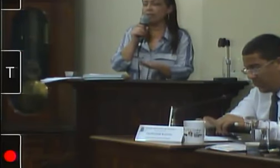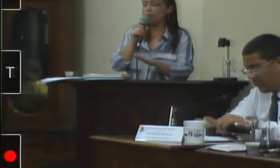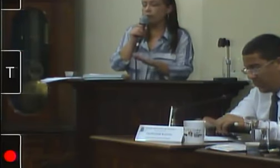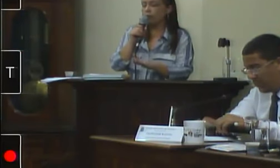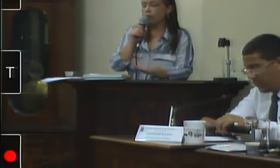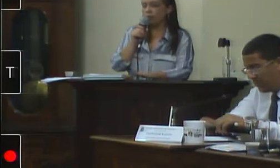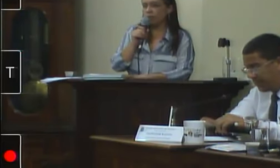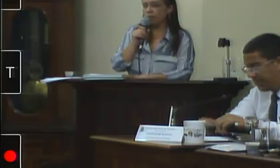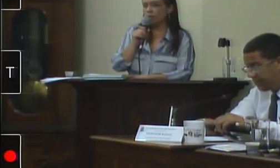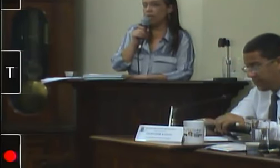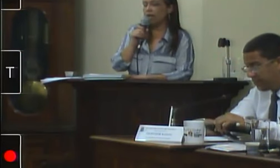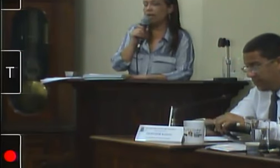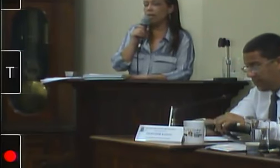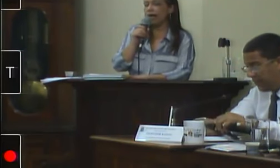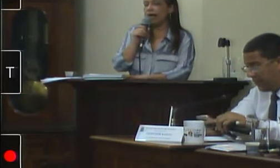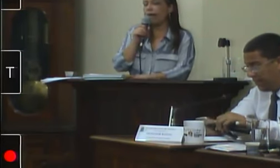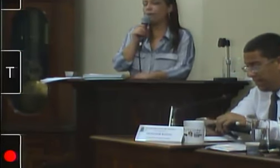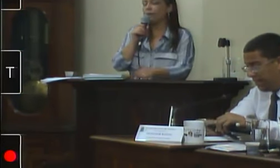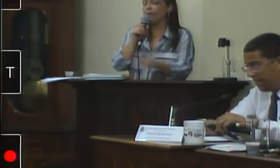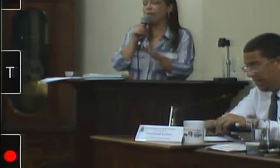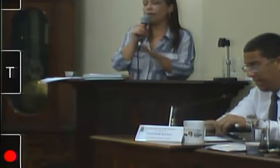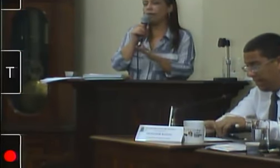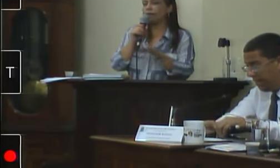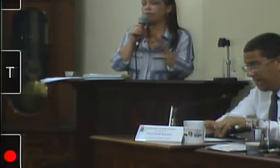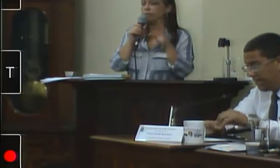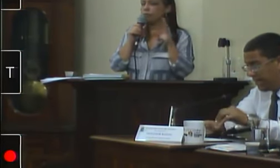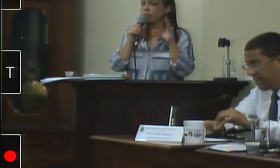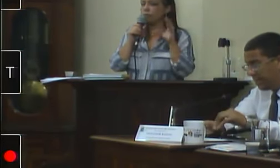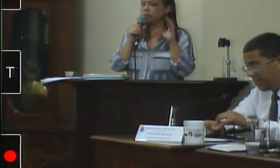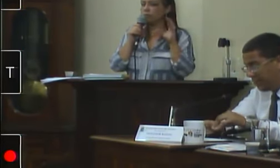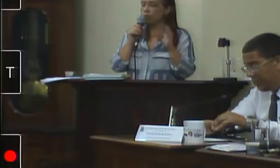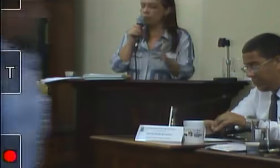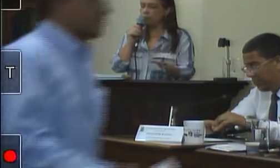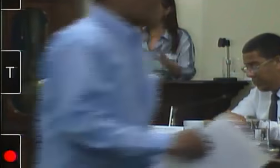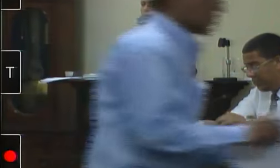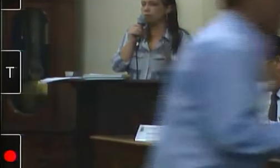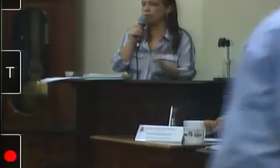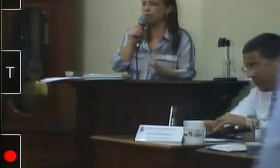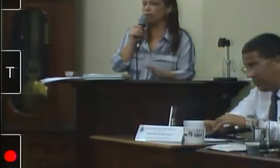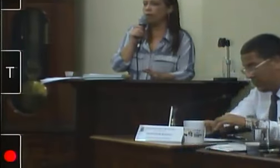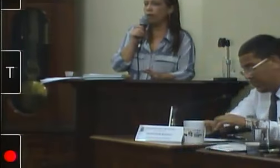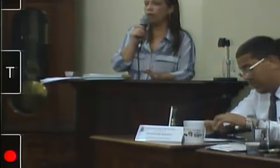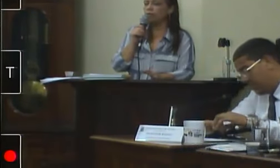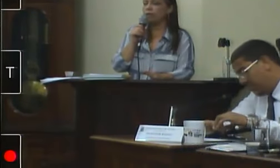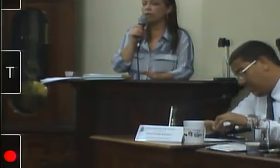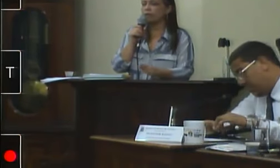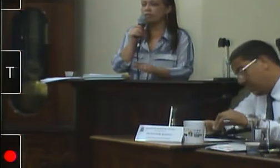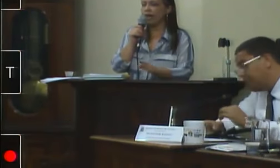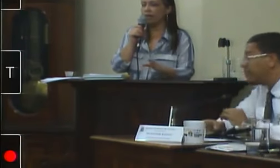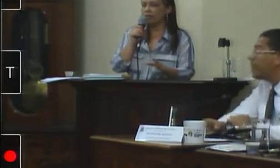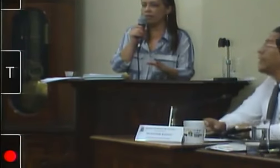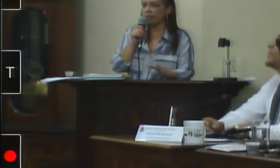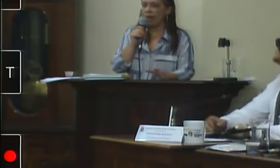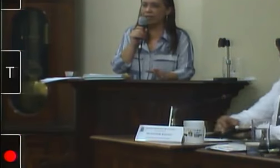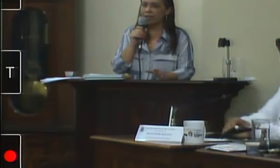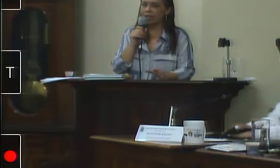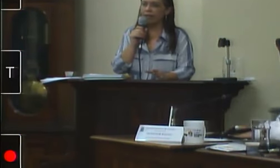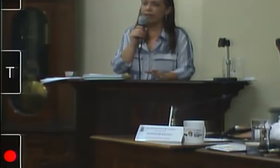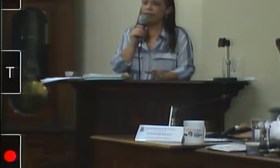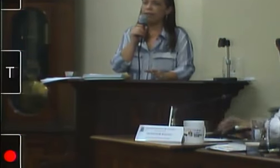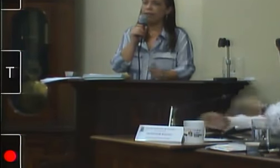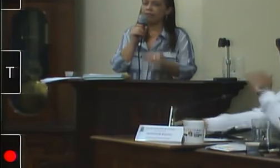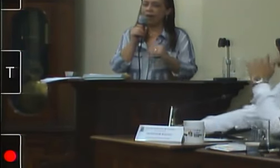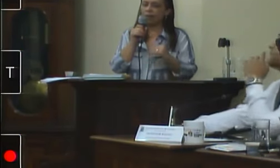fortalecida, o que nós podemos realizar é um sobreaviso e um plantão dos médicos da atenção